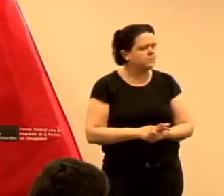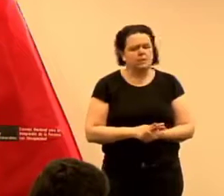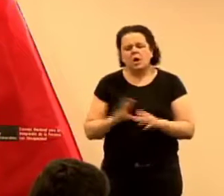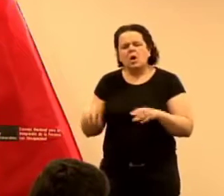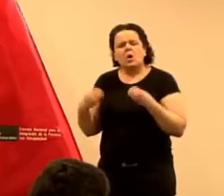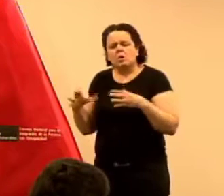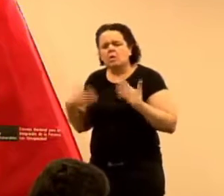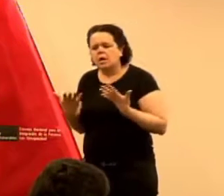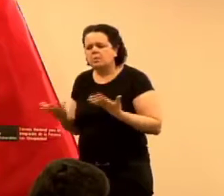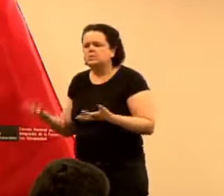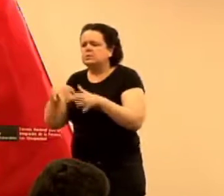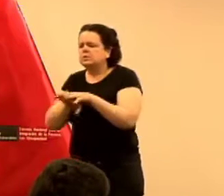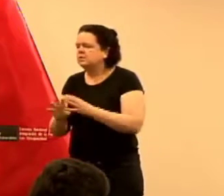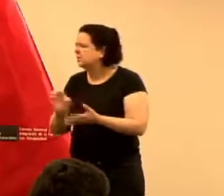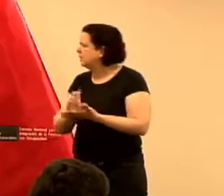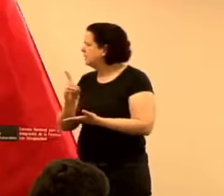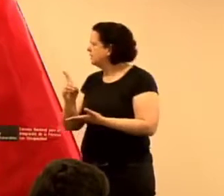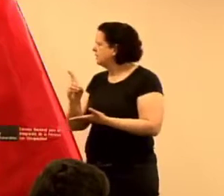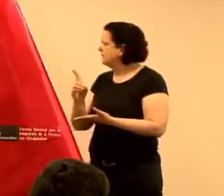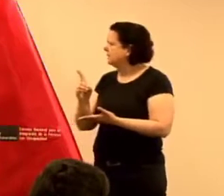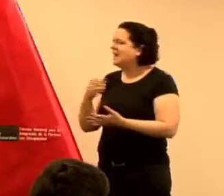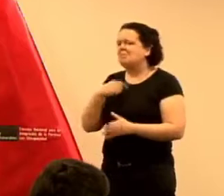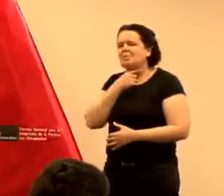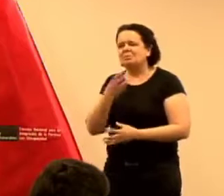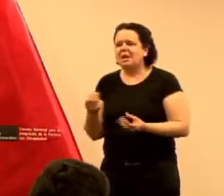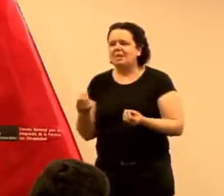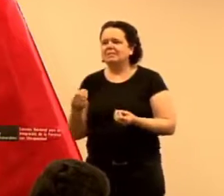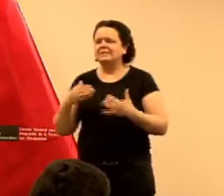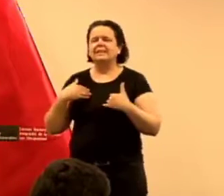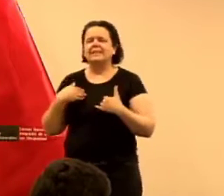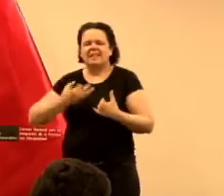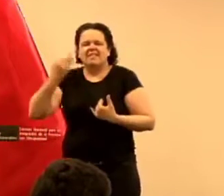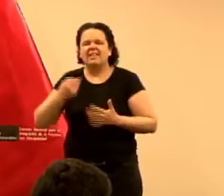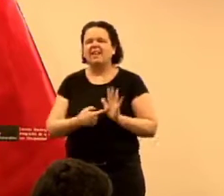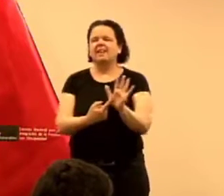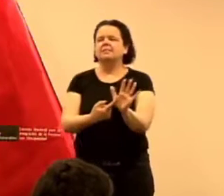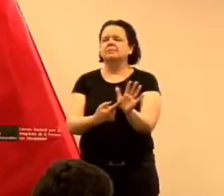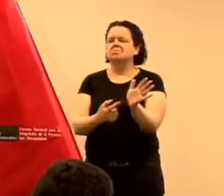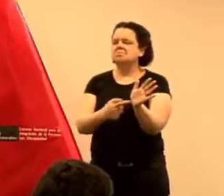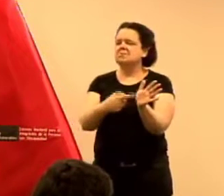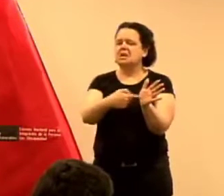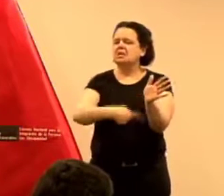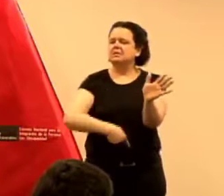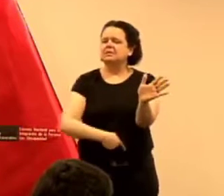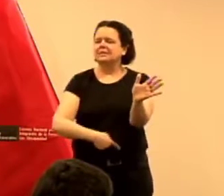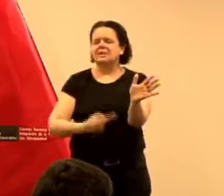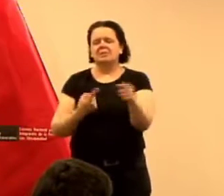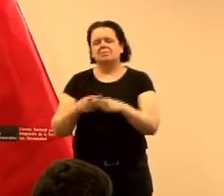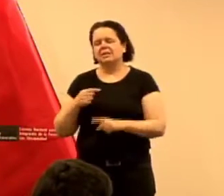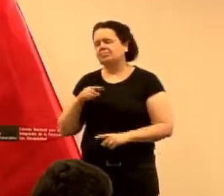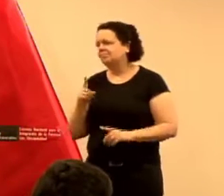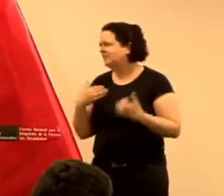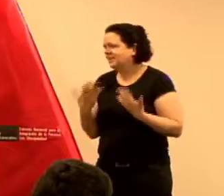¿Cómo lograr la educación inclusiva? Me gustaría tener una receta aquí que nos permitiera lograrlo, ¿no? Lamentablemente no la tengo,